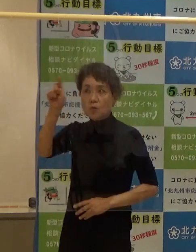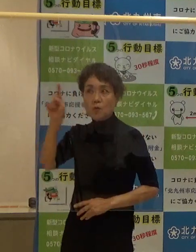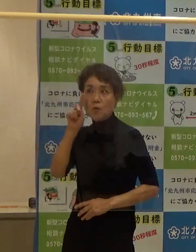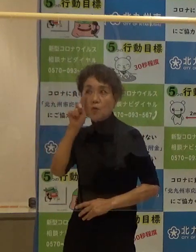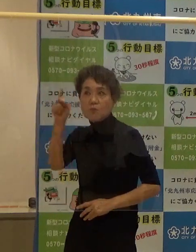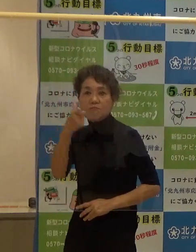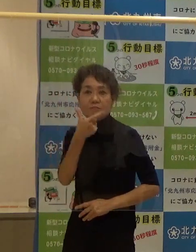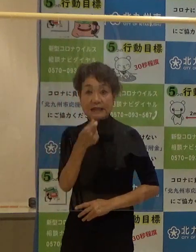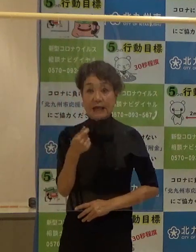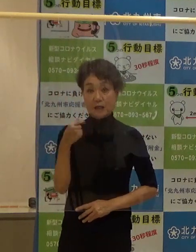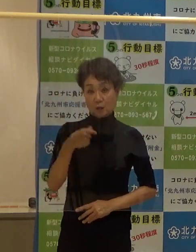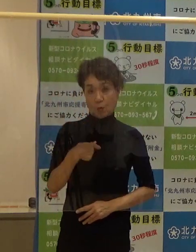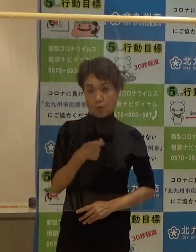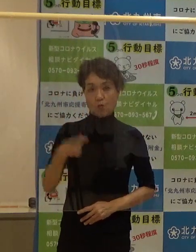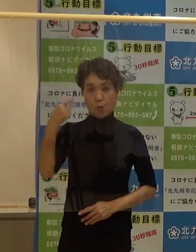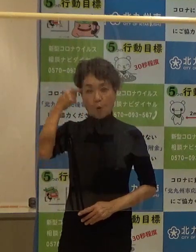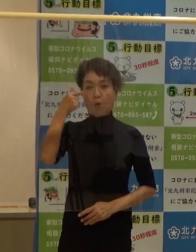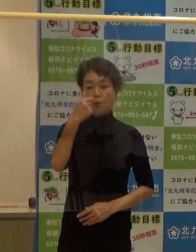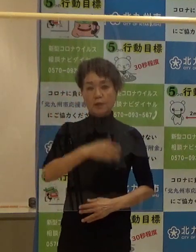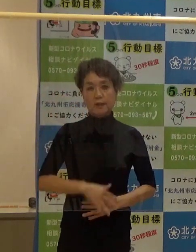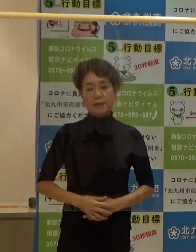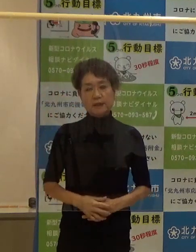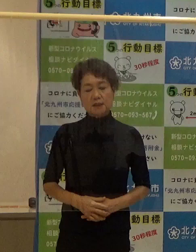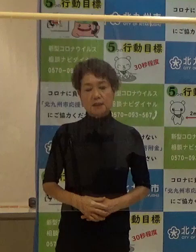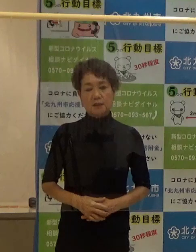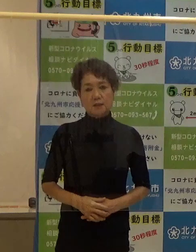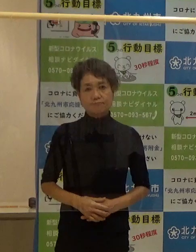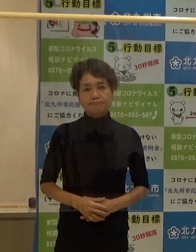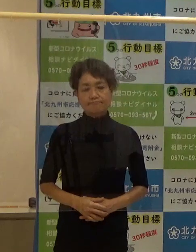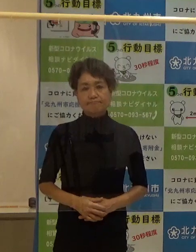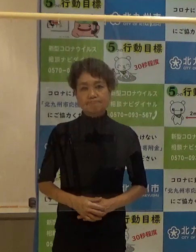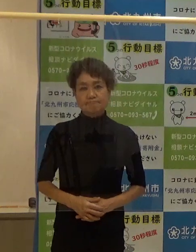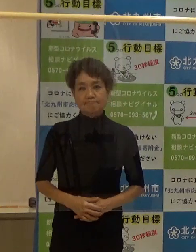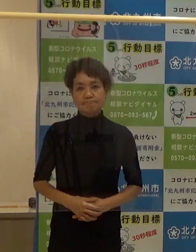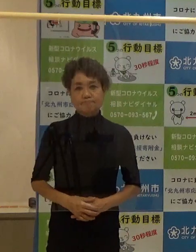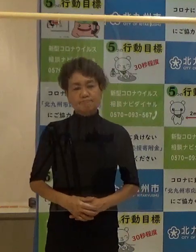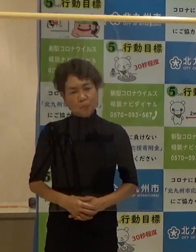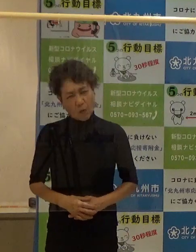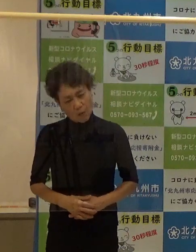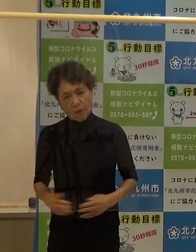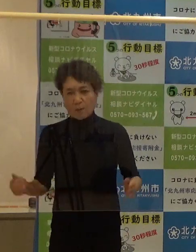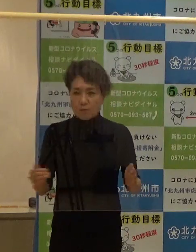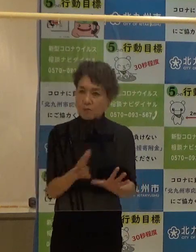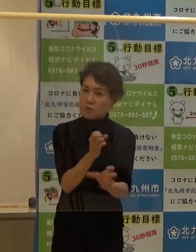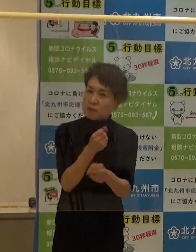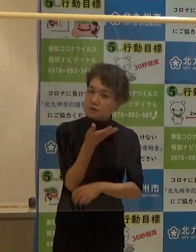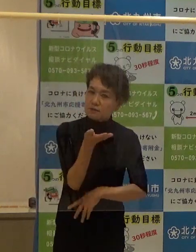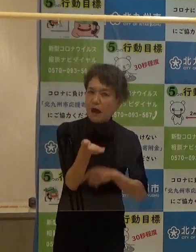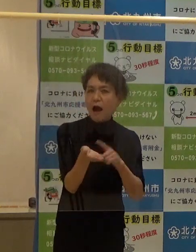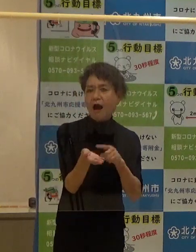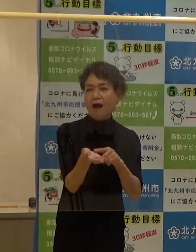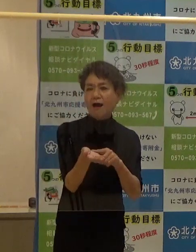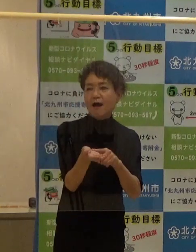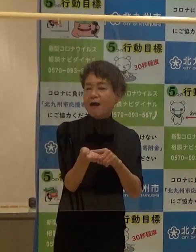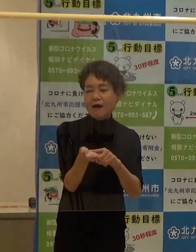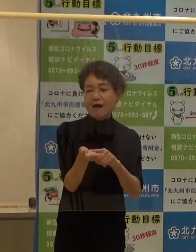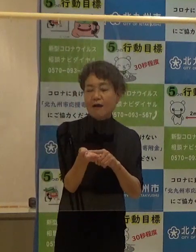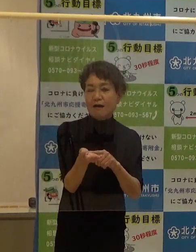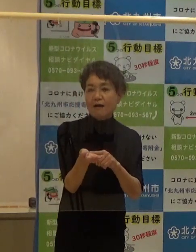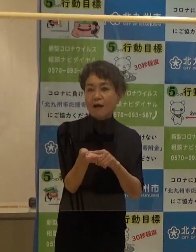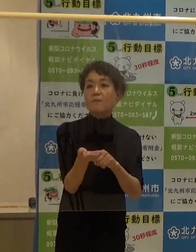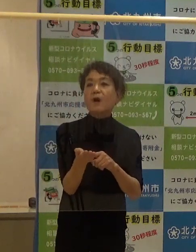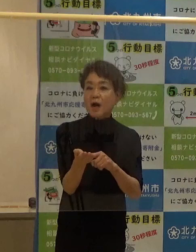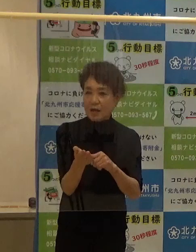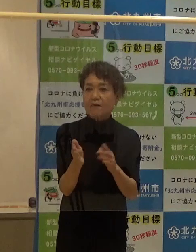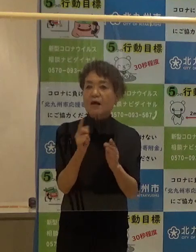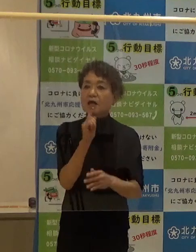いという思いでありまして、恐縮ですが、いつまでに次のステップに踏み出すということはちょっと控